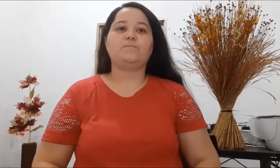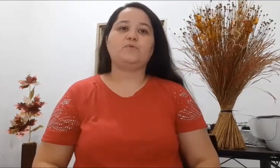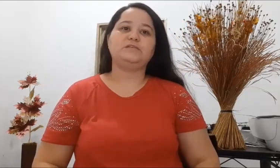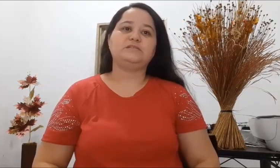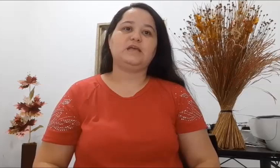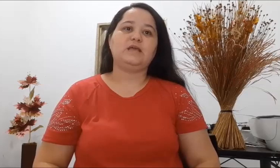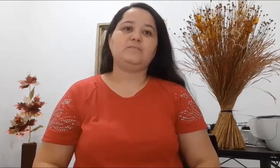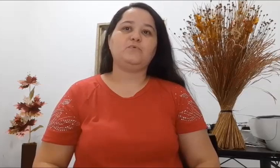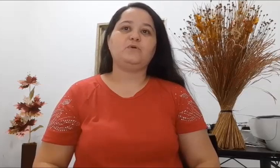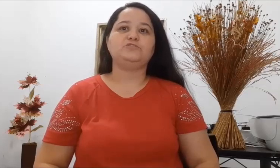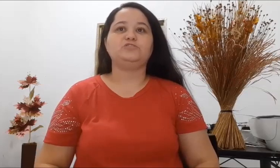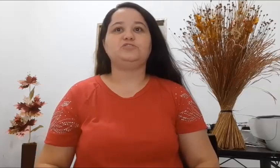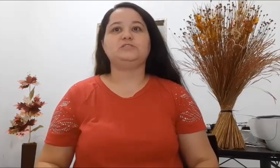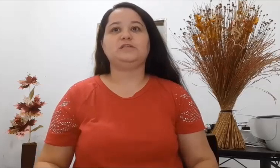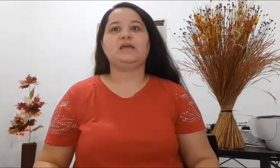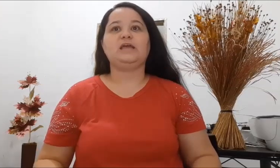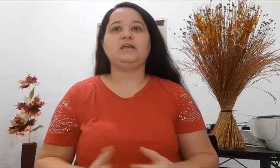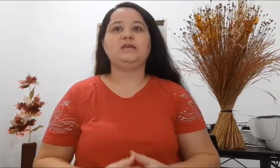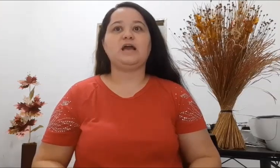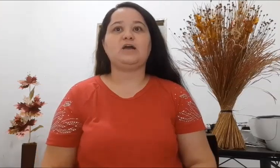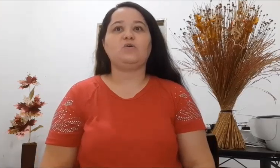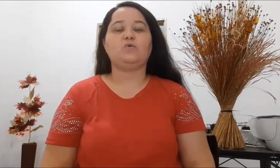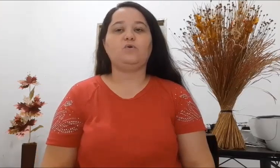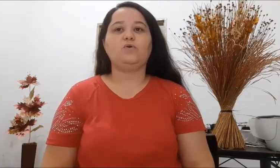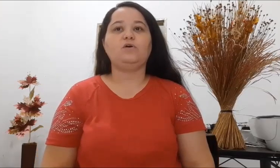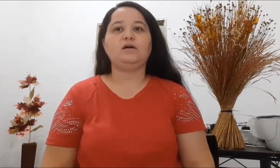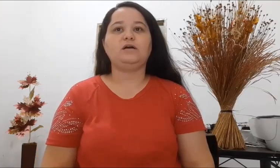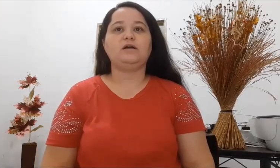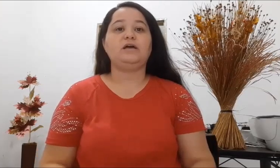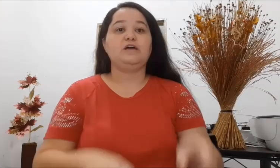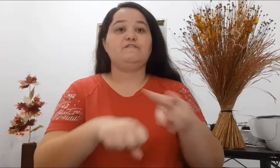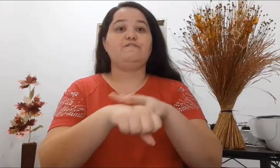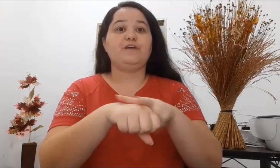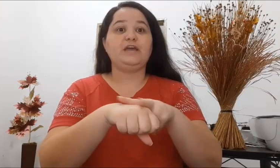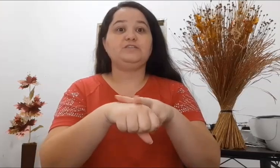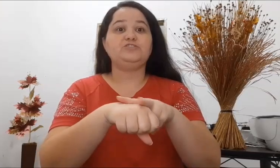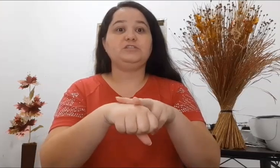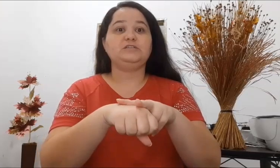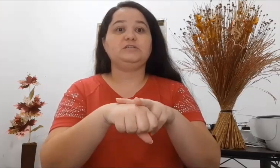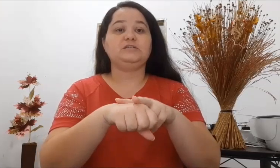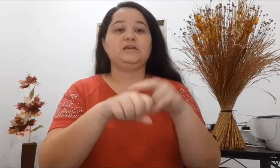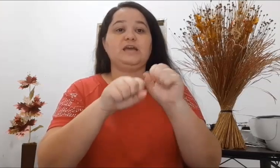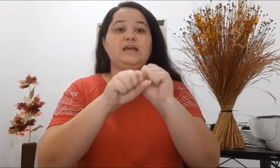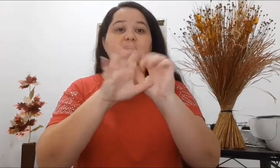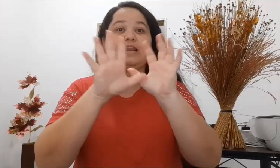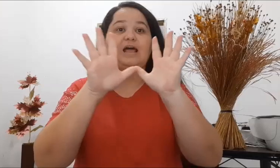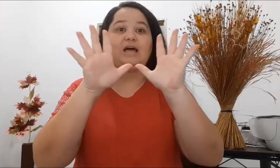por exemplo, a gente tem a cor verde claro,